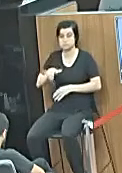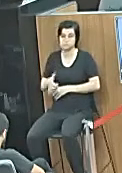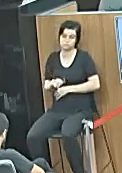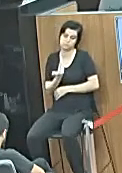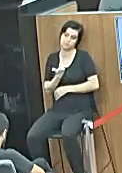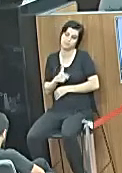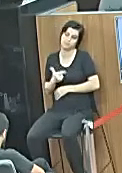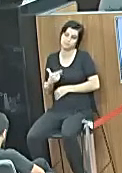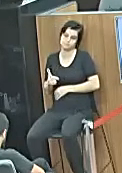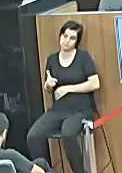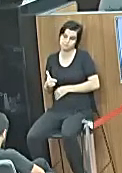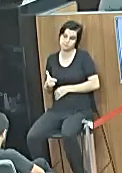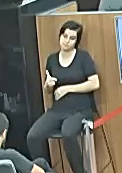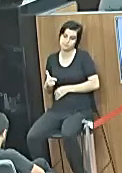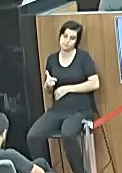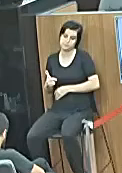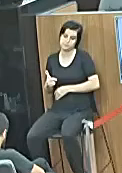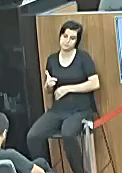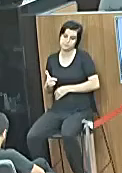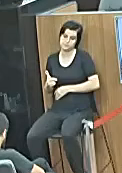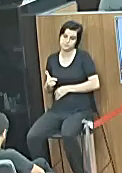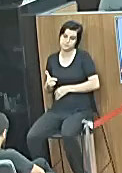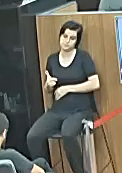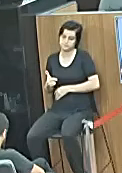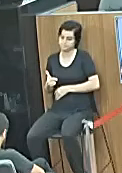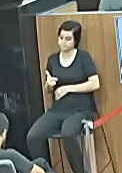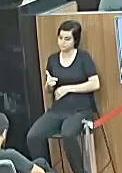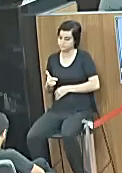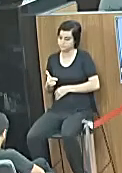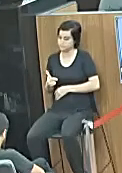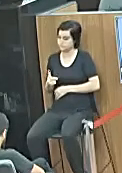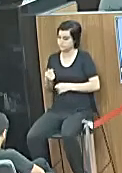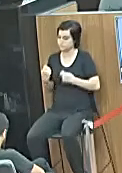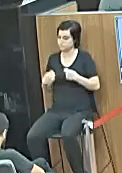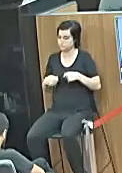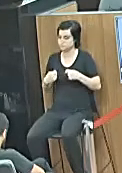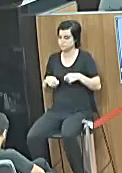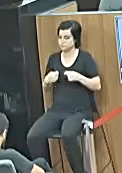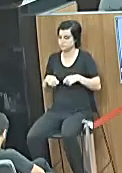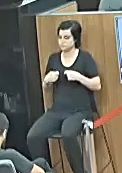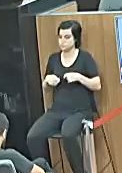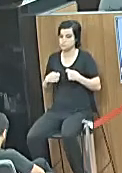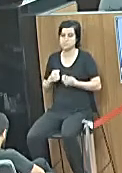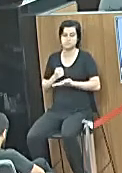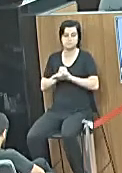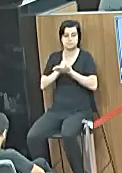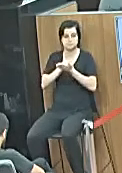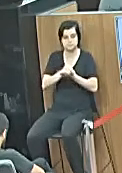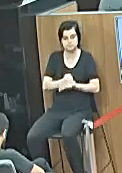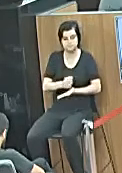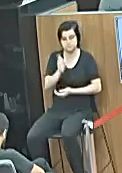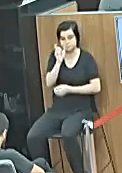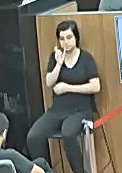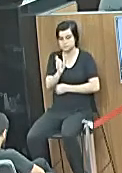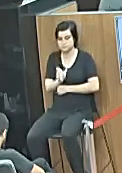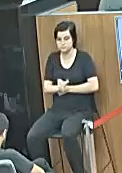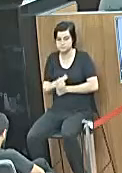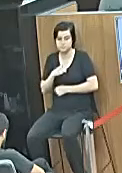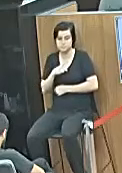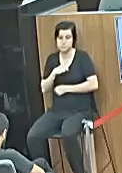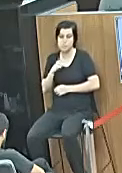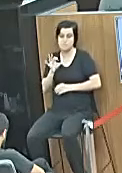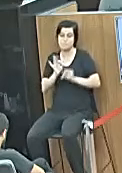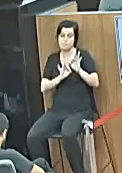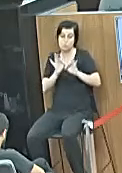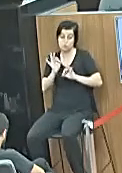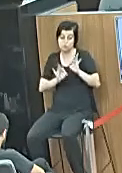crises não só essa nós precisamos apoiar os nossos pesquisadores que têm projetos aprovados